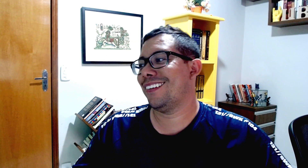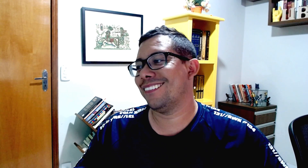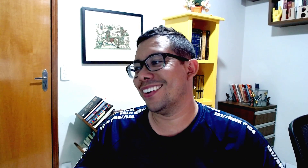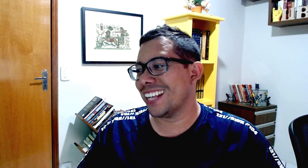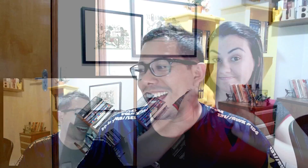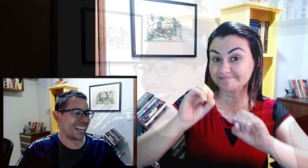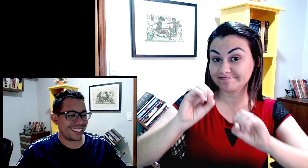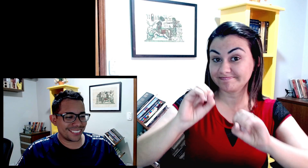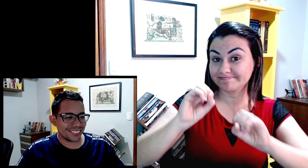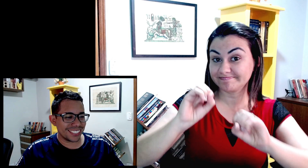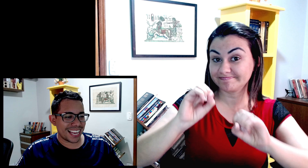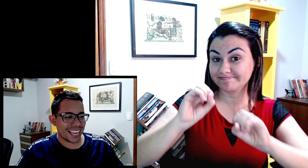vamos lá, hein? Vamos lá.